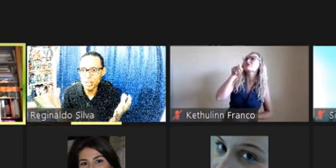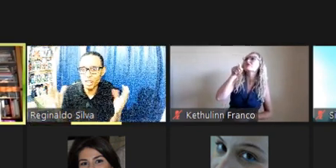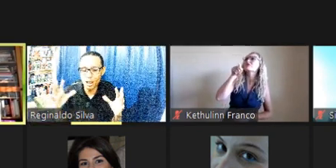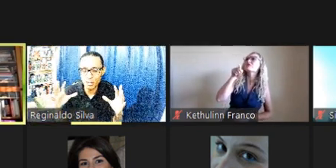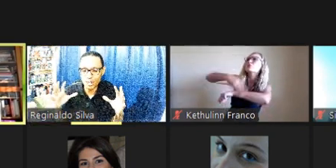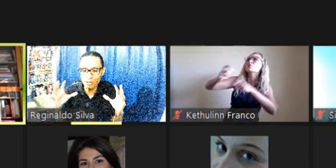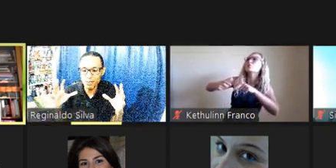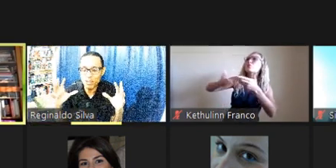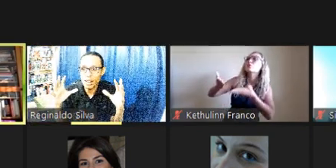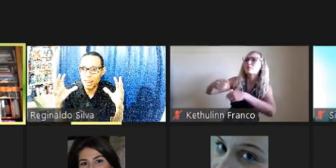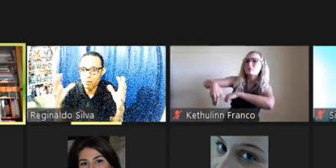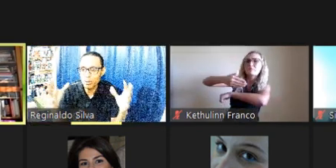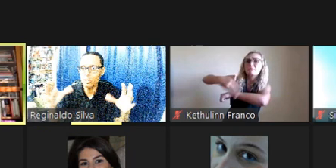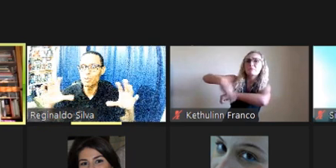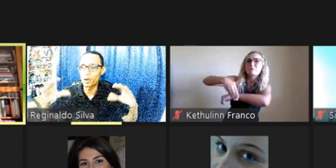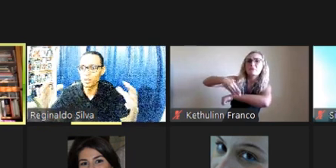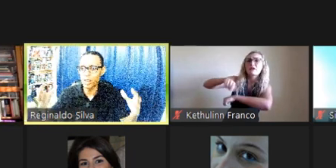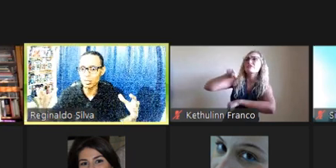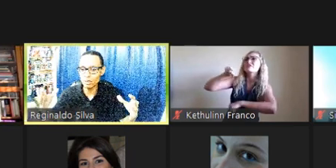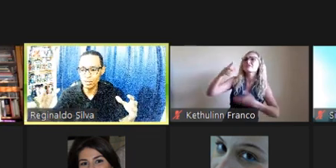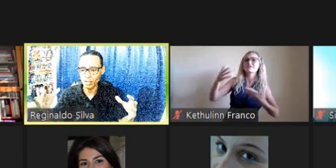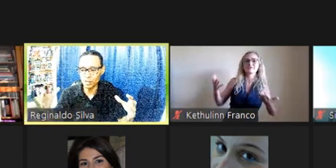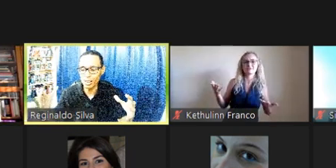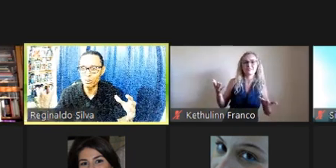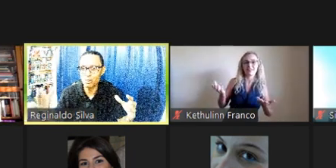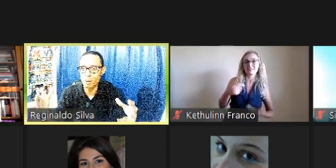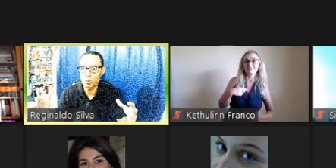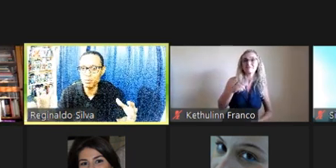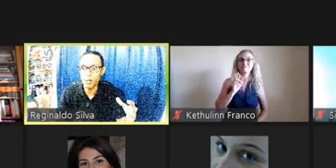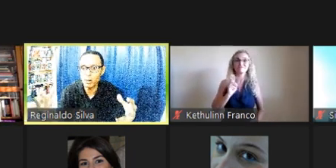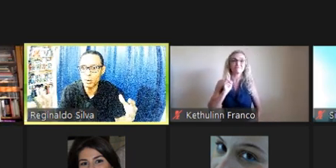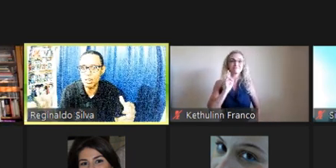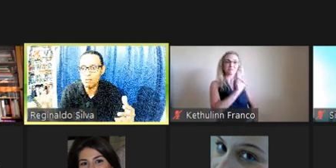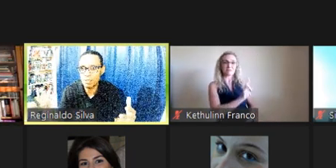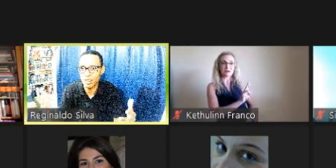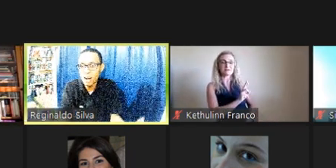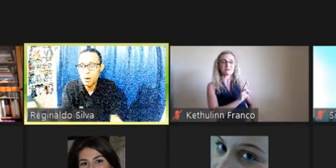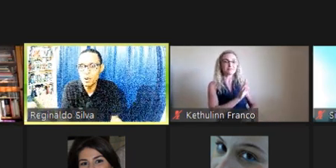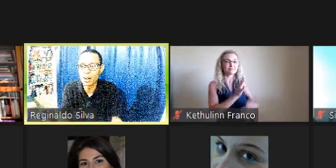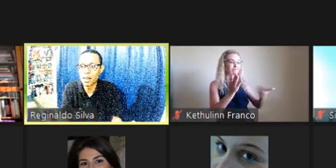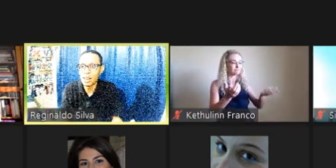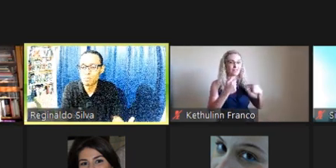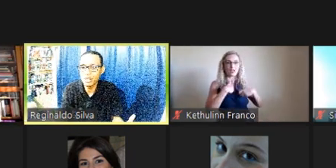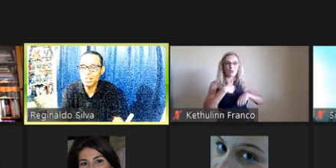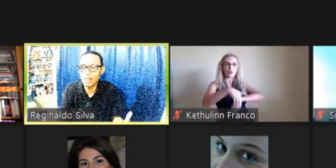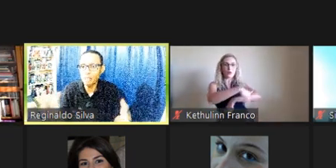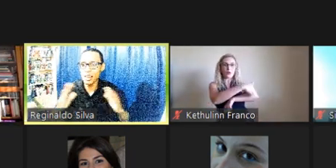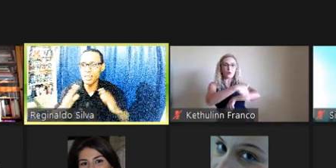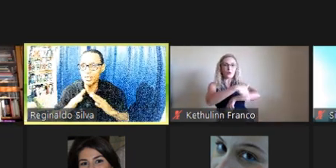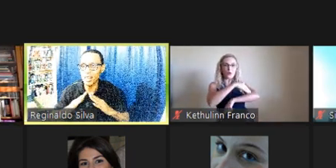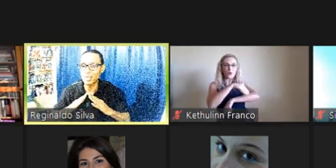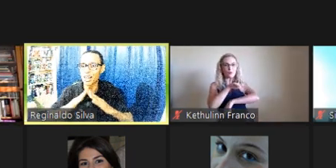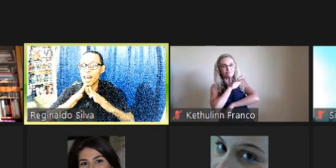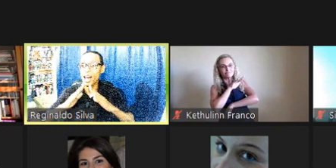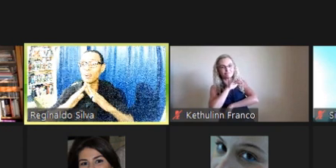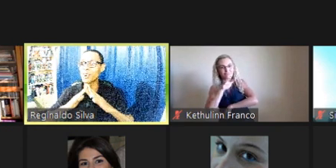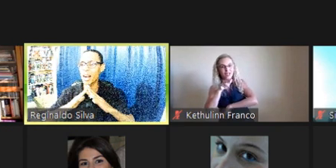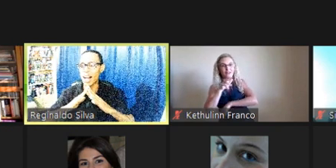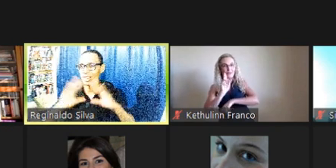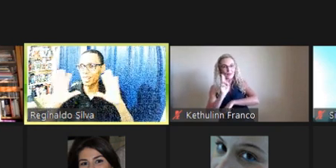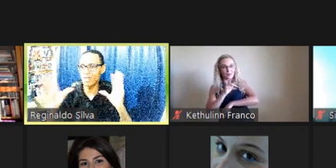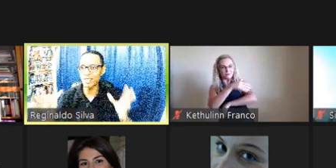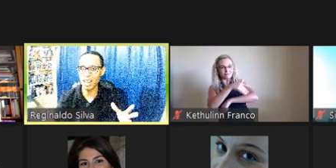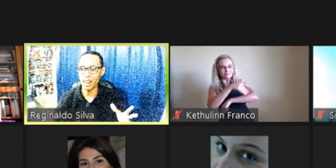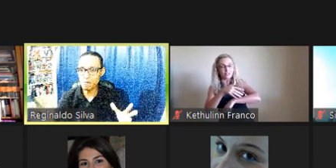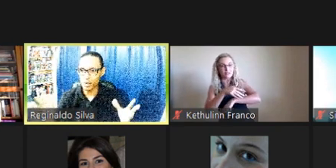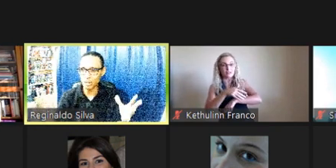Obviamente que nós não viveremos no contexto, não somos pessoas que vivem na rua, mas ensina uma residência. O casa